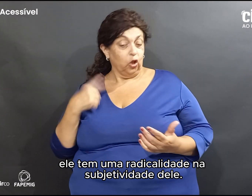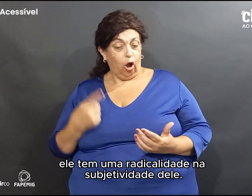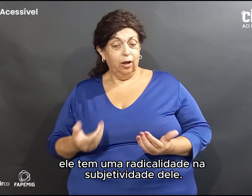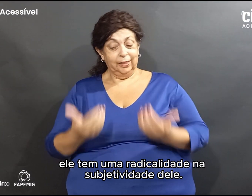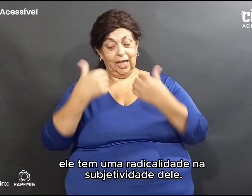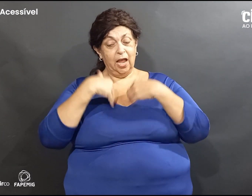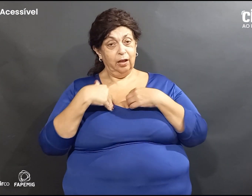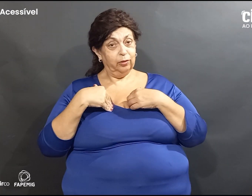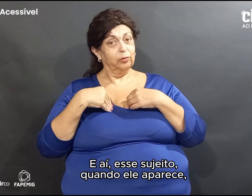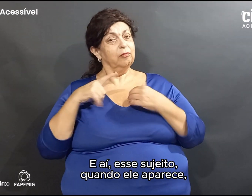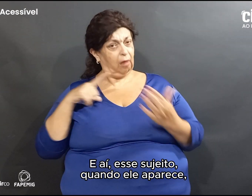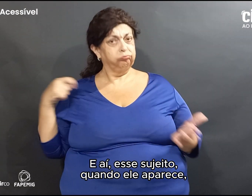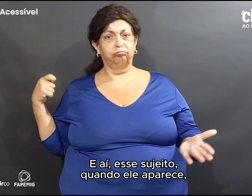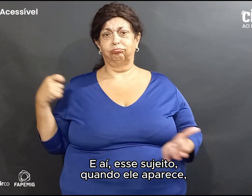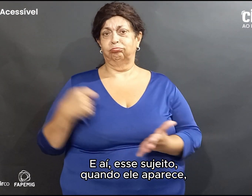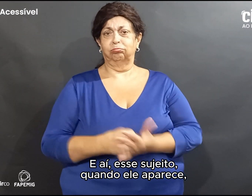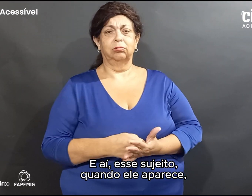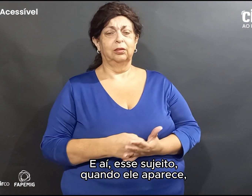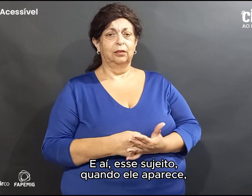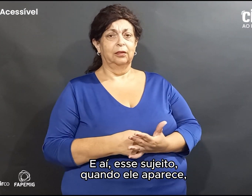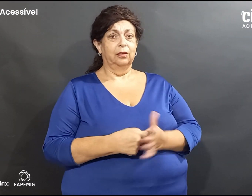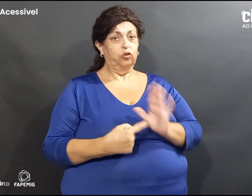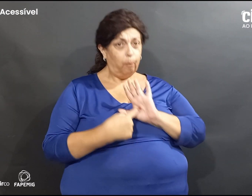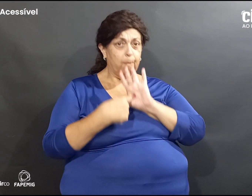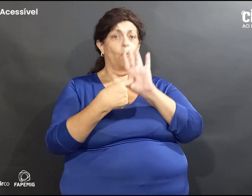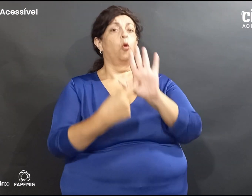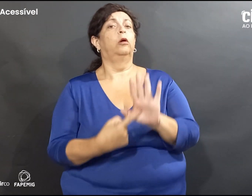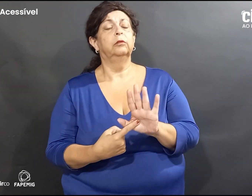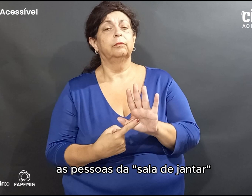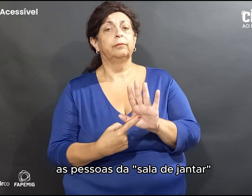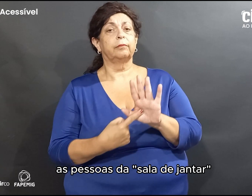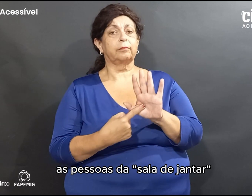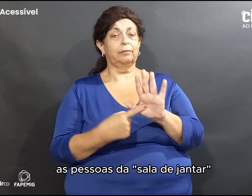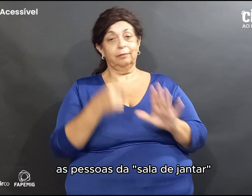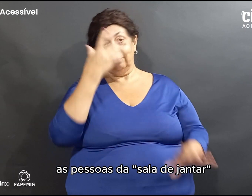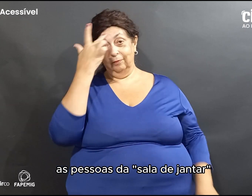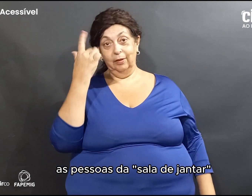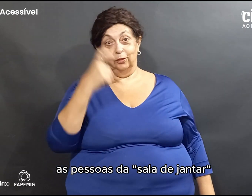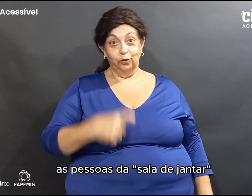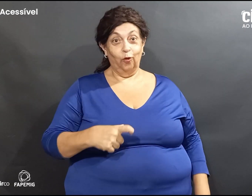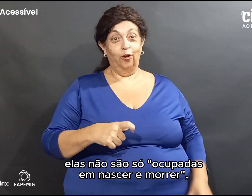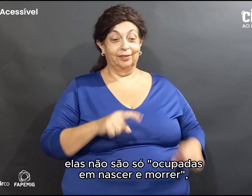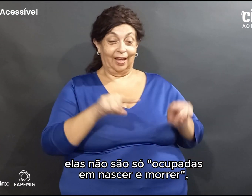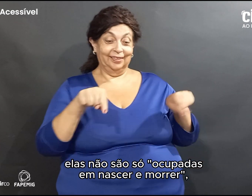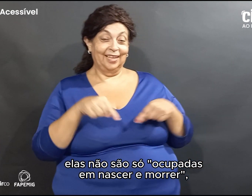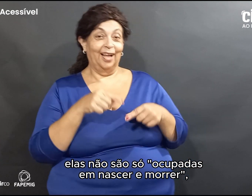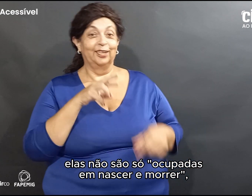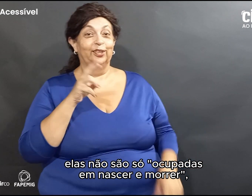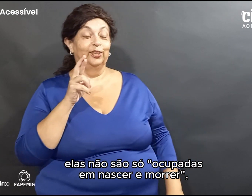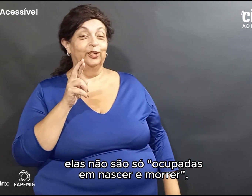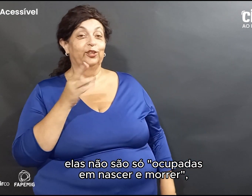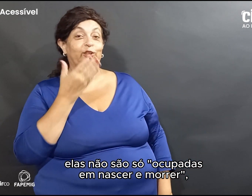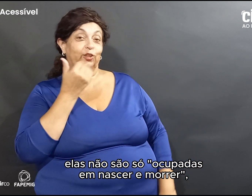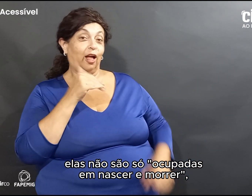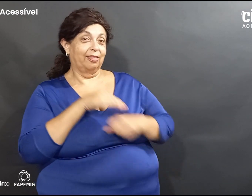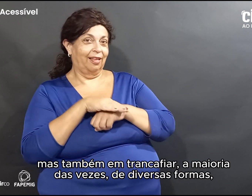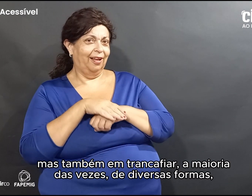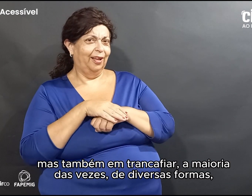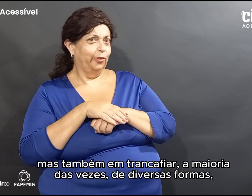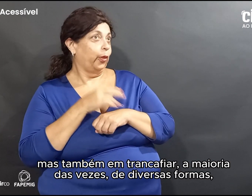subjetividade dele. E aí esse sujeito, quando ele aparece, as pessoas da sala de jantar, elas não são só ocupadas em nascer e morrer, mas também em